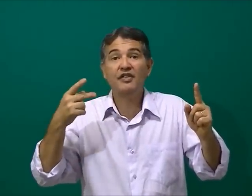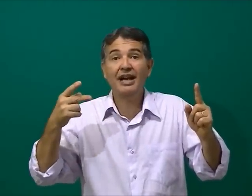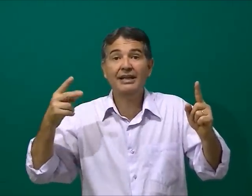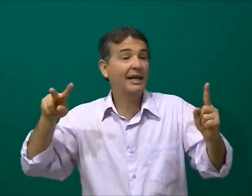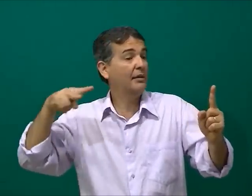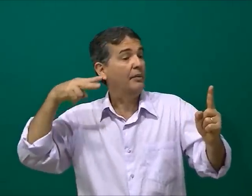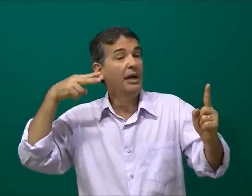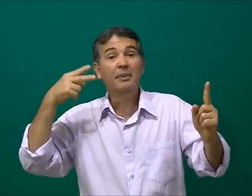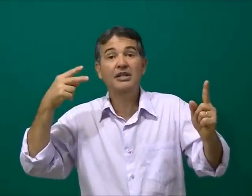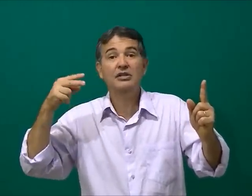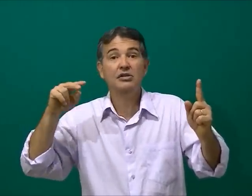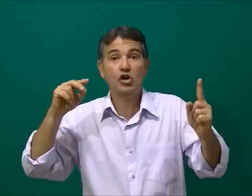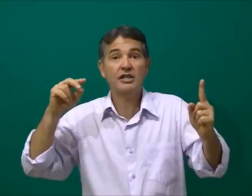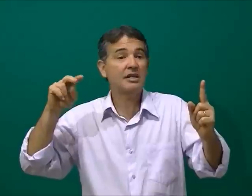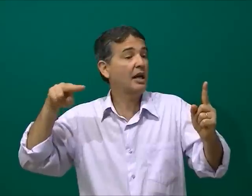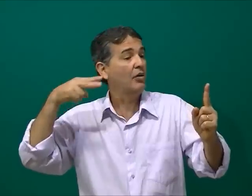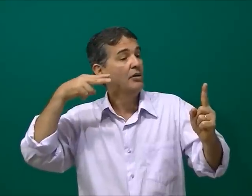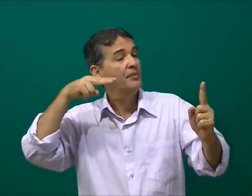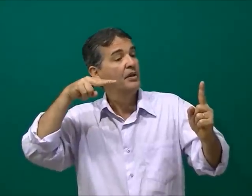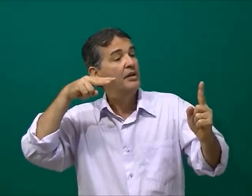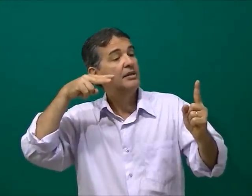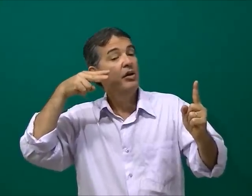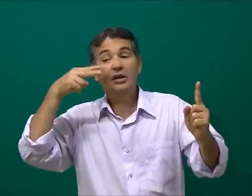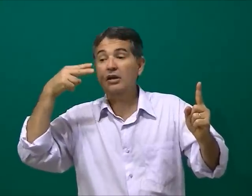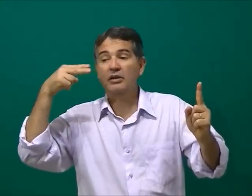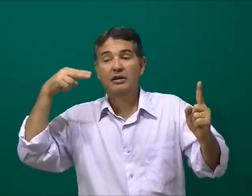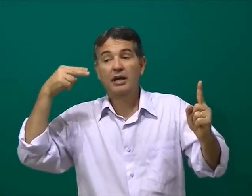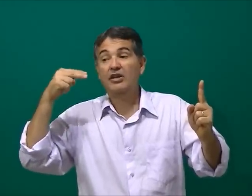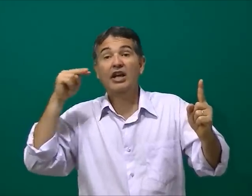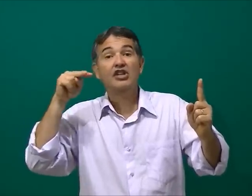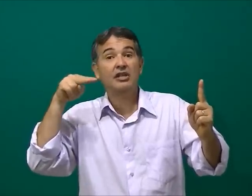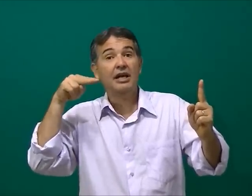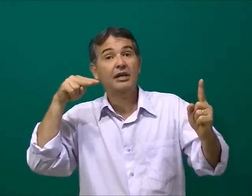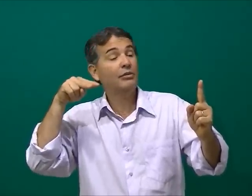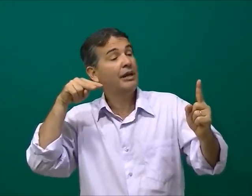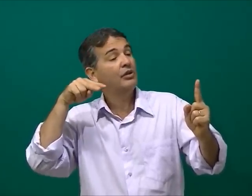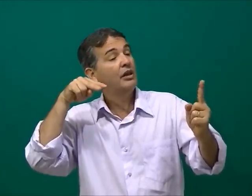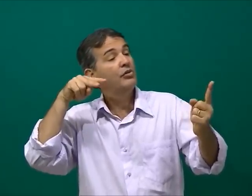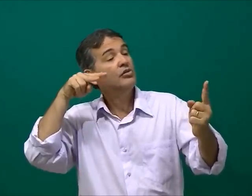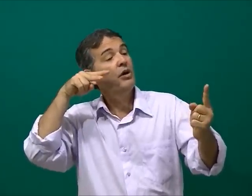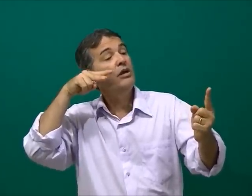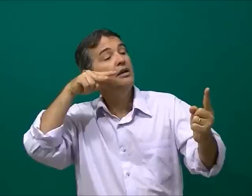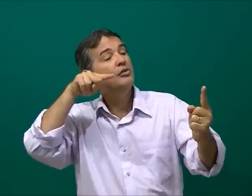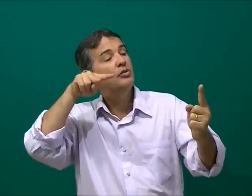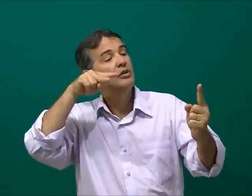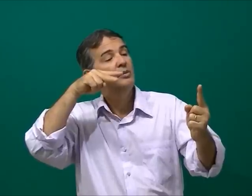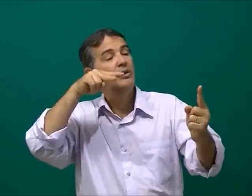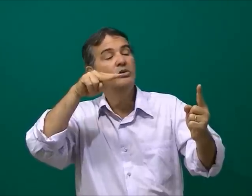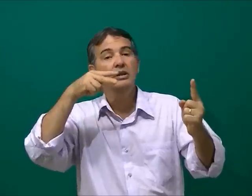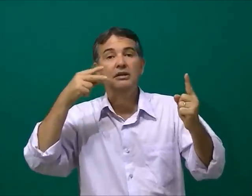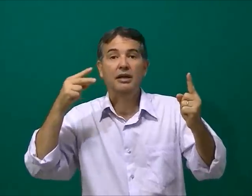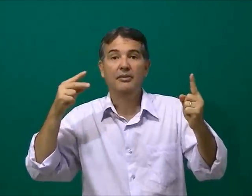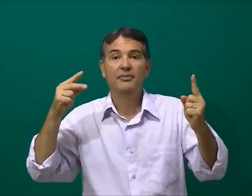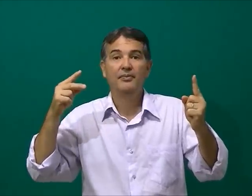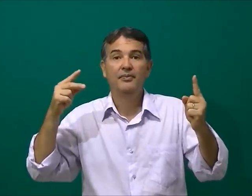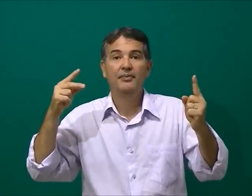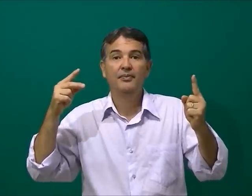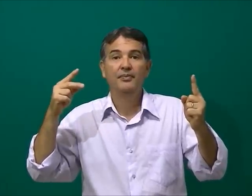falar nada, apenas só em sinal, que está aqui, a de quem está aqui do lado direito está olhando para a outra andar.